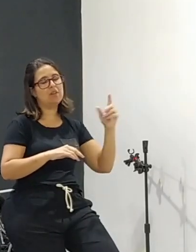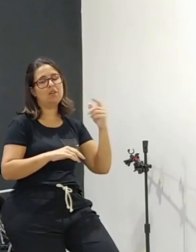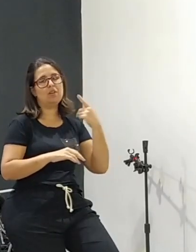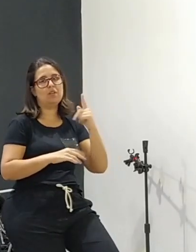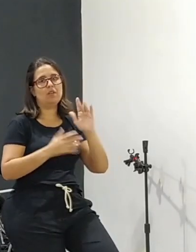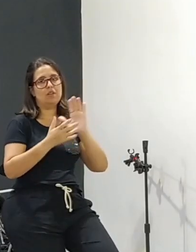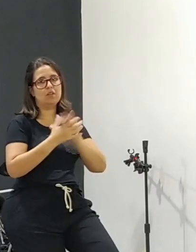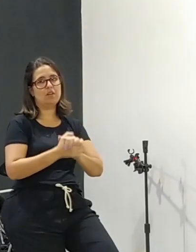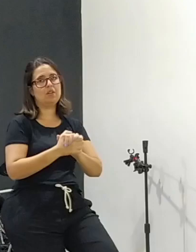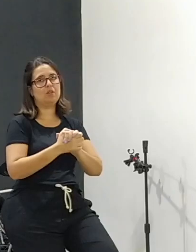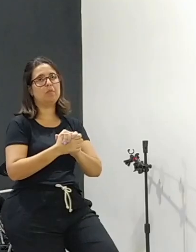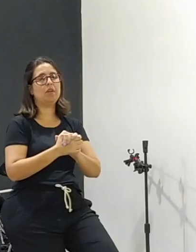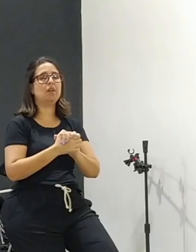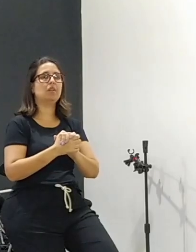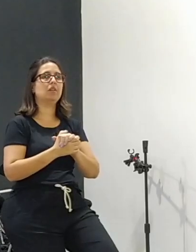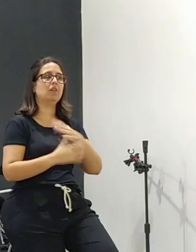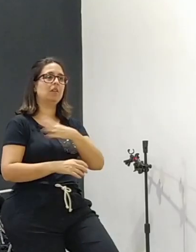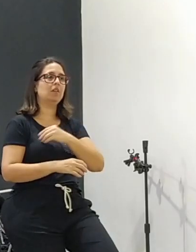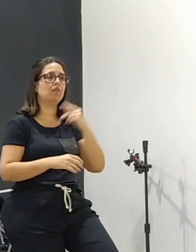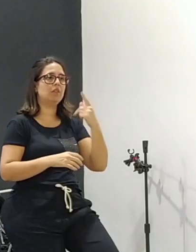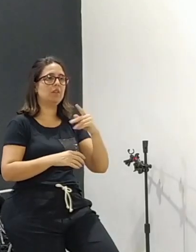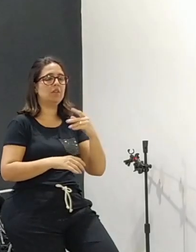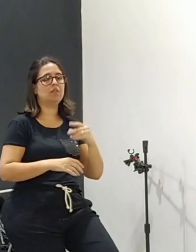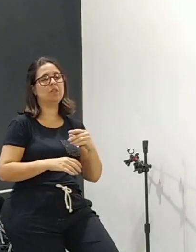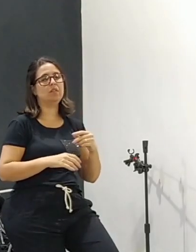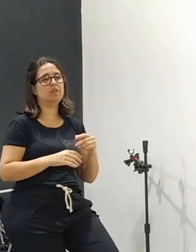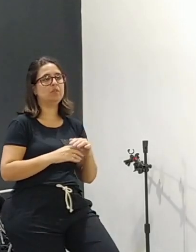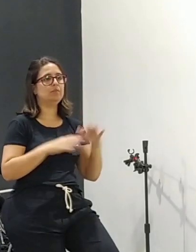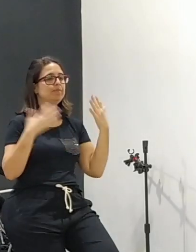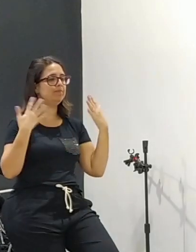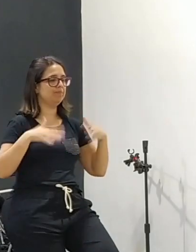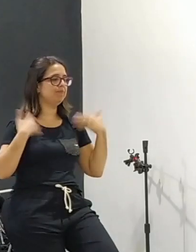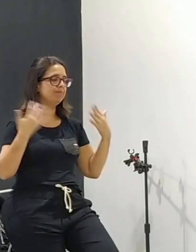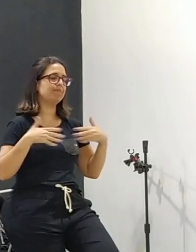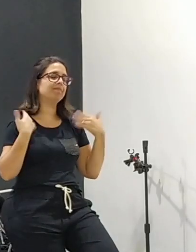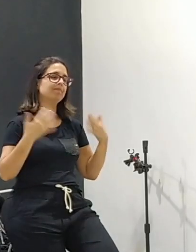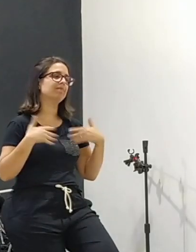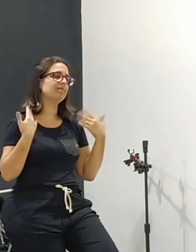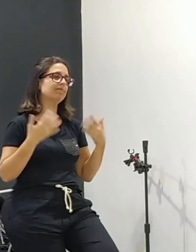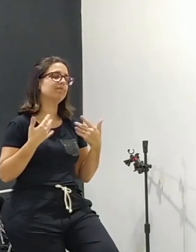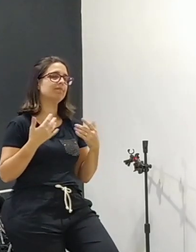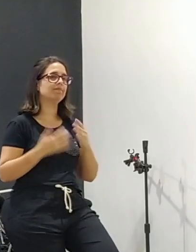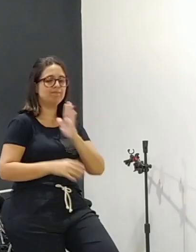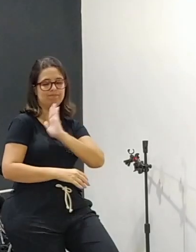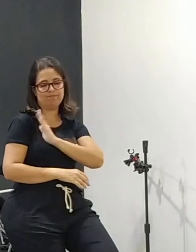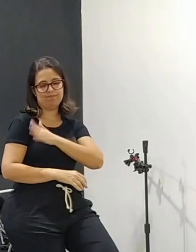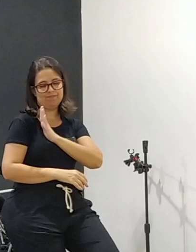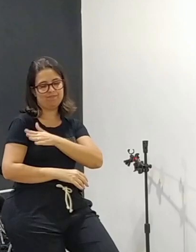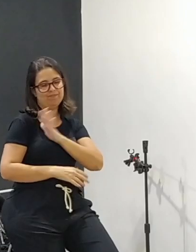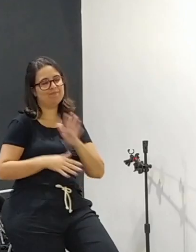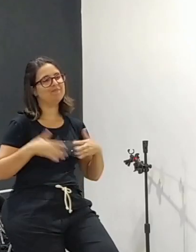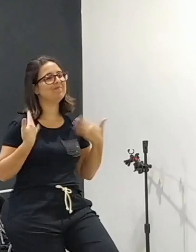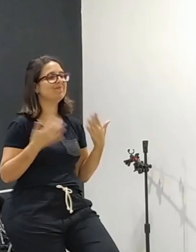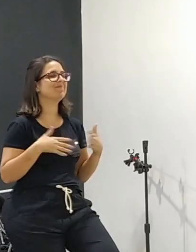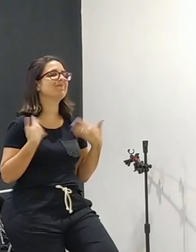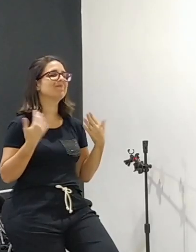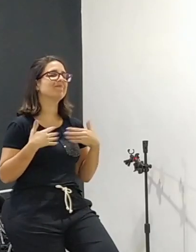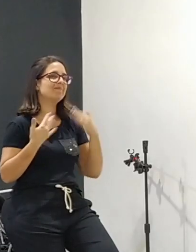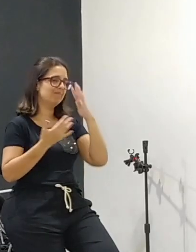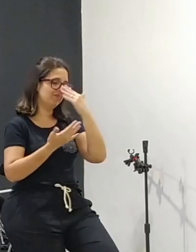teus filhos. É isso que eu quero, é isso que me alegra, é isso que me alegra meu coração.